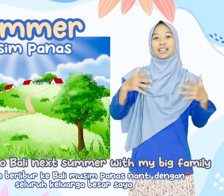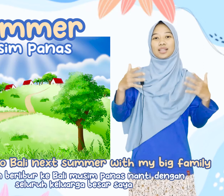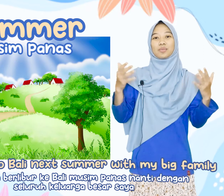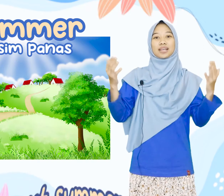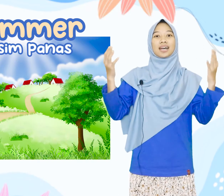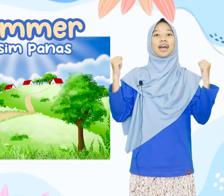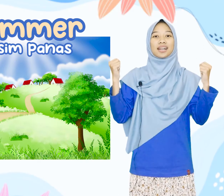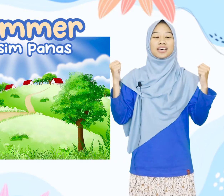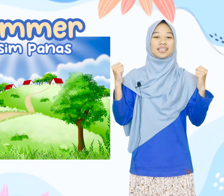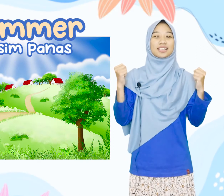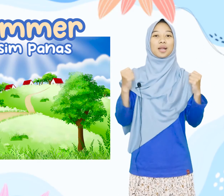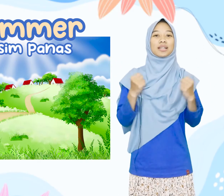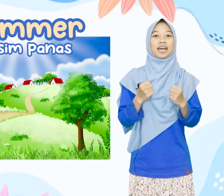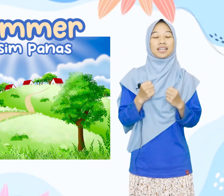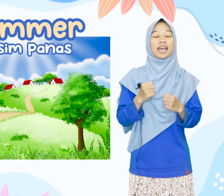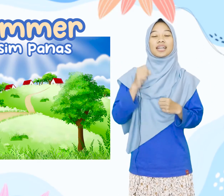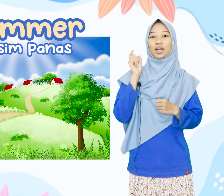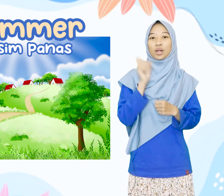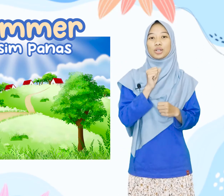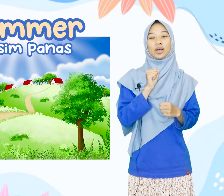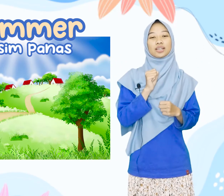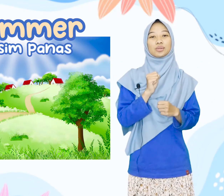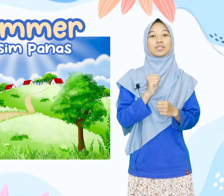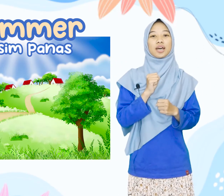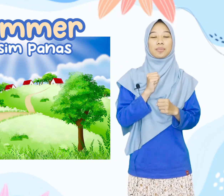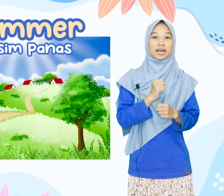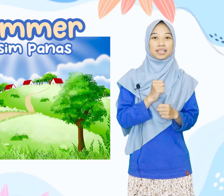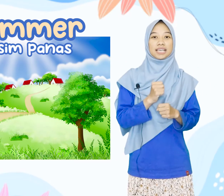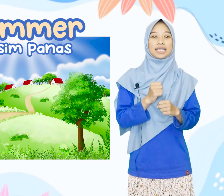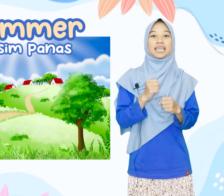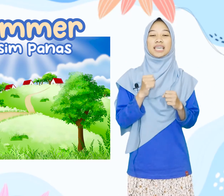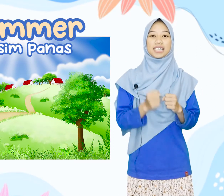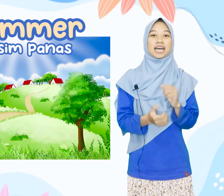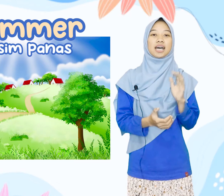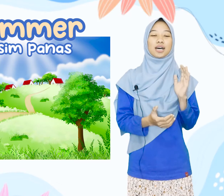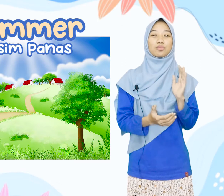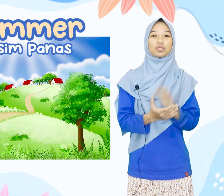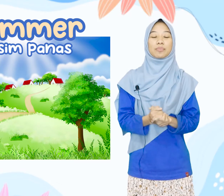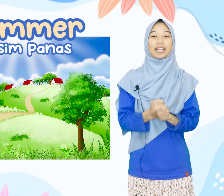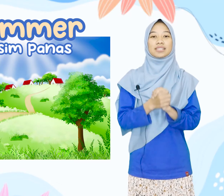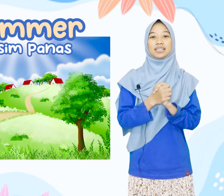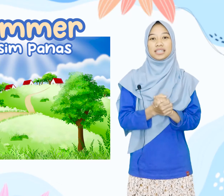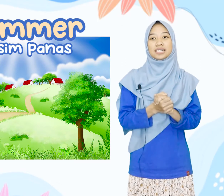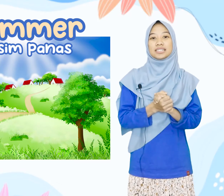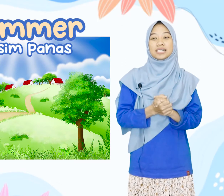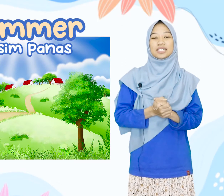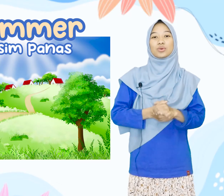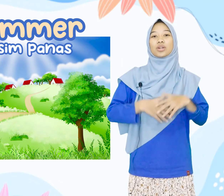atau merasakan sinar matahari. Nah, kalau di luar negeri itu jarang banget. Sehingga musim panas ini